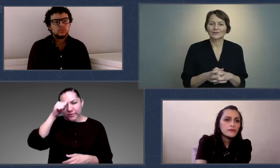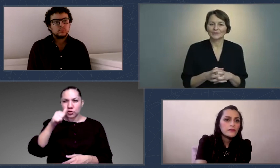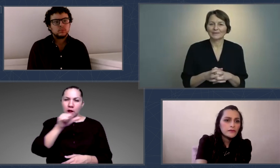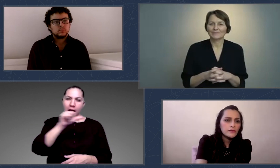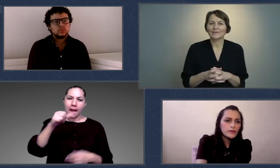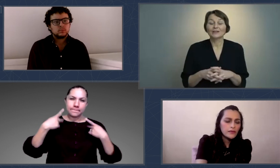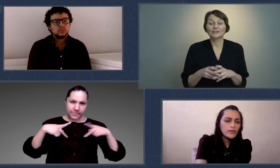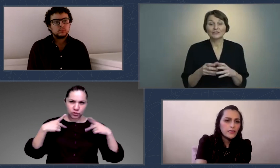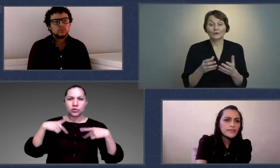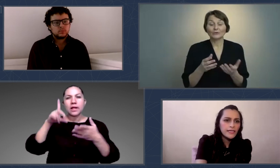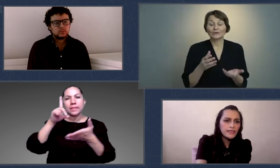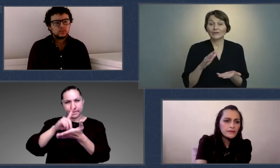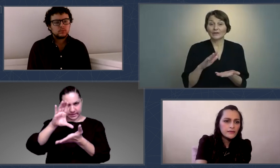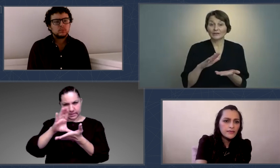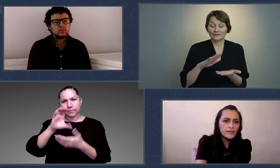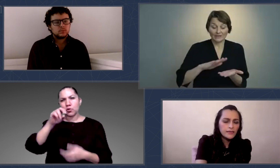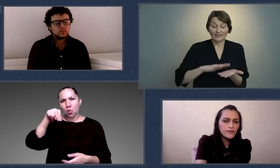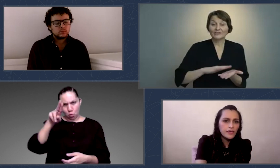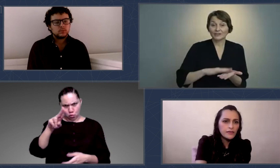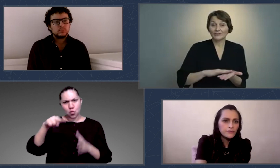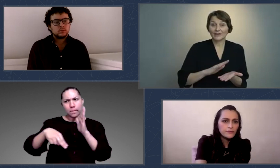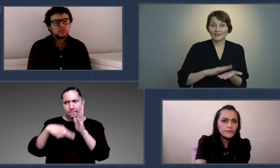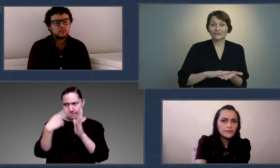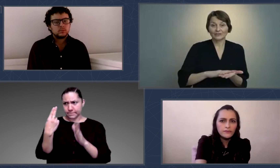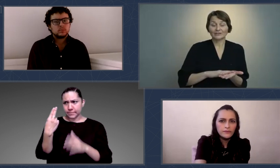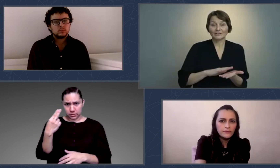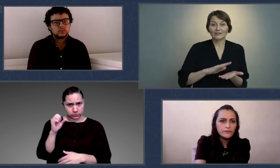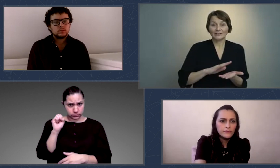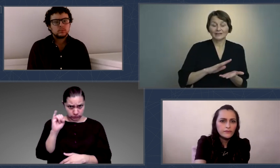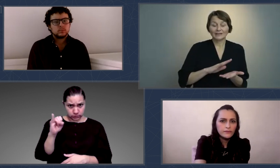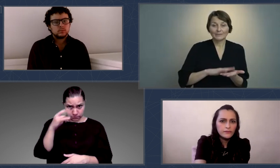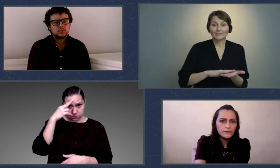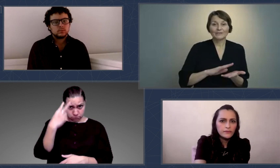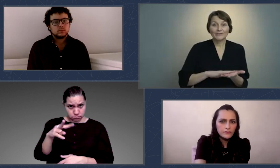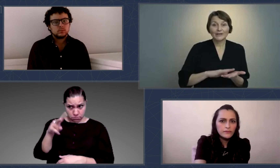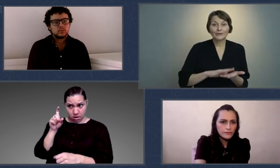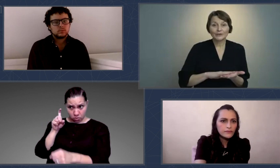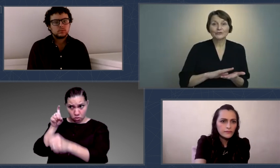Derechos de las Personas con Discapacidad. Es, Yeah.